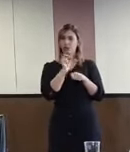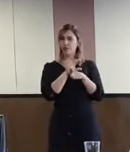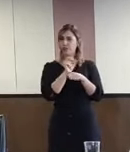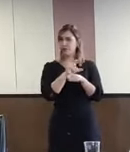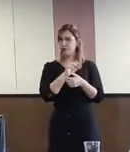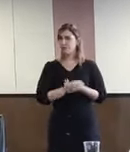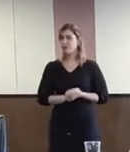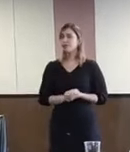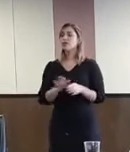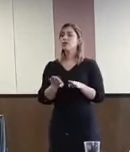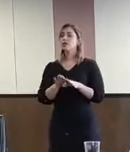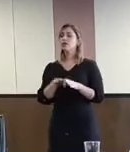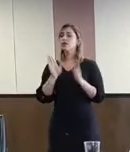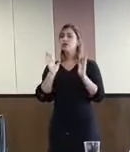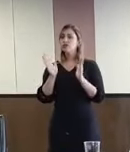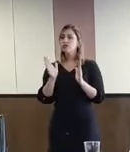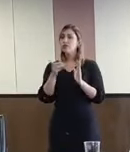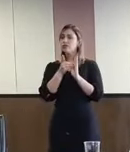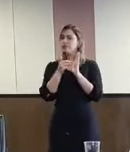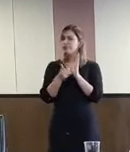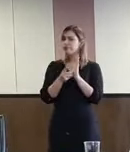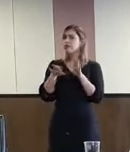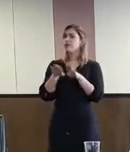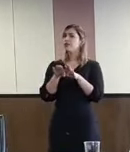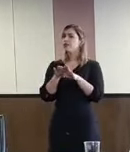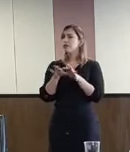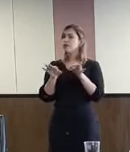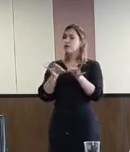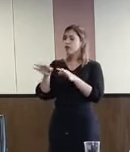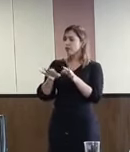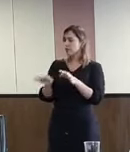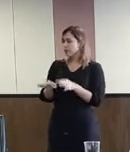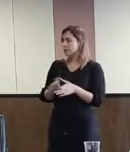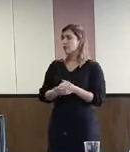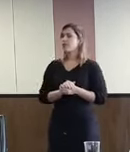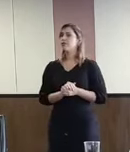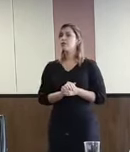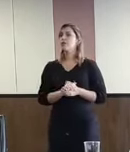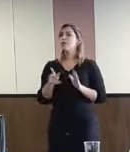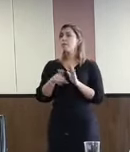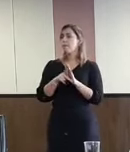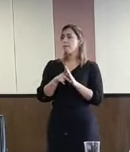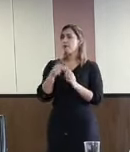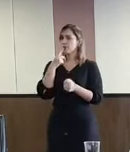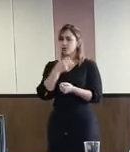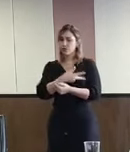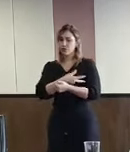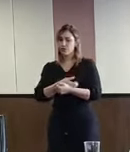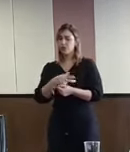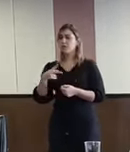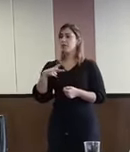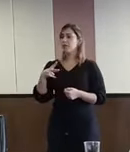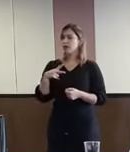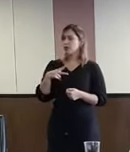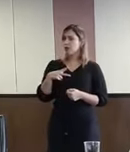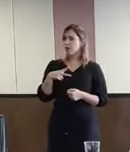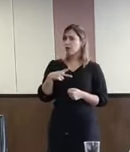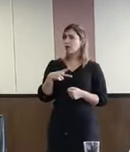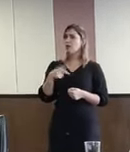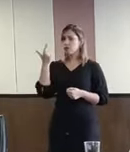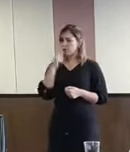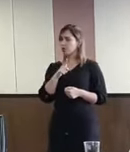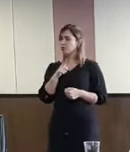já publicamos uma portaria para credenciamento de laboratórios privados. Já temos dois laboratórios que